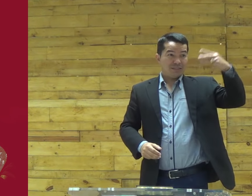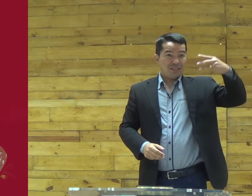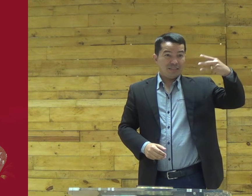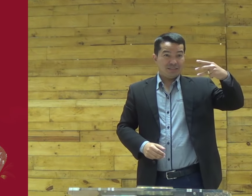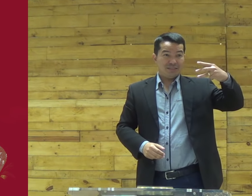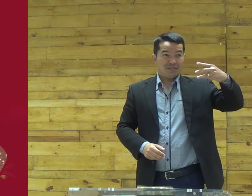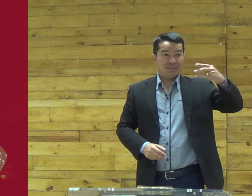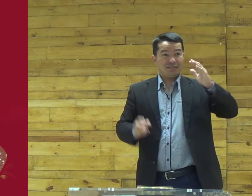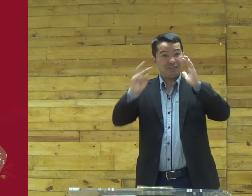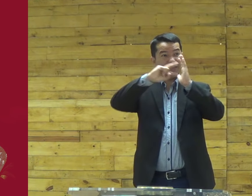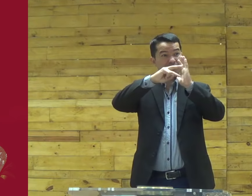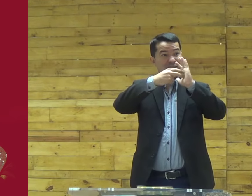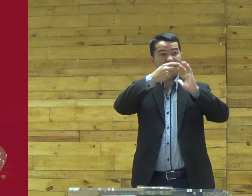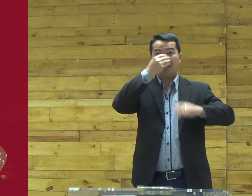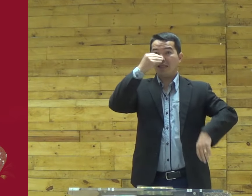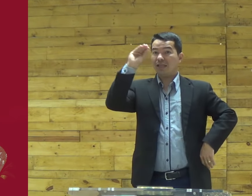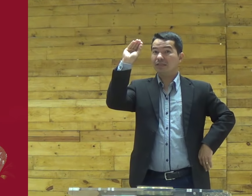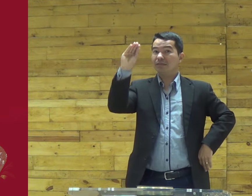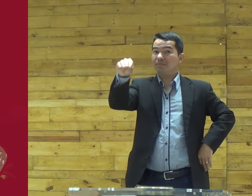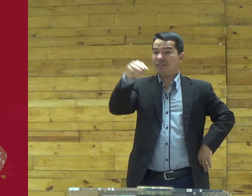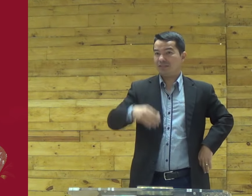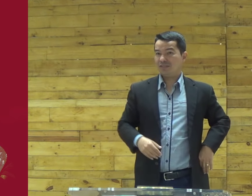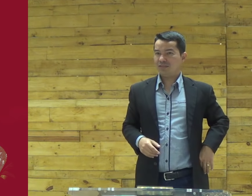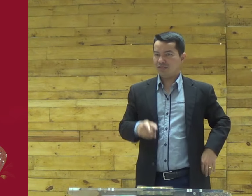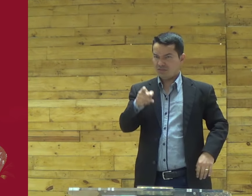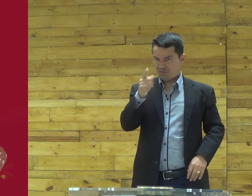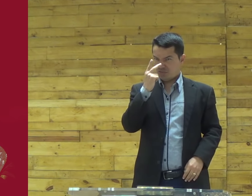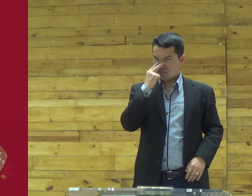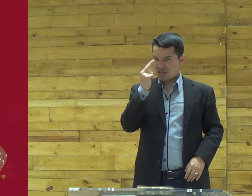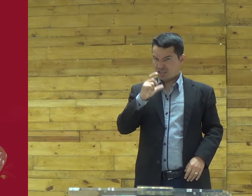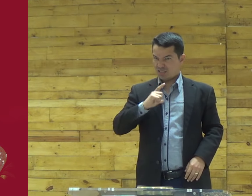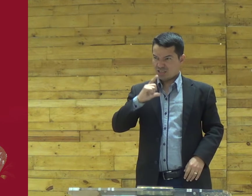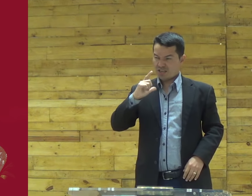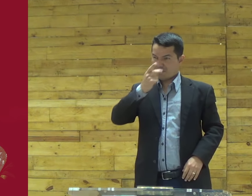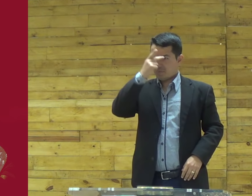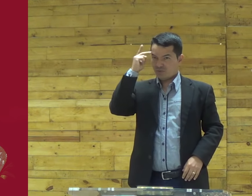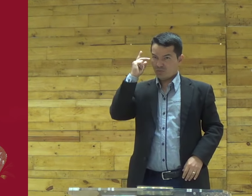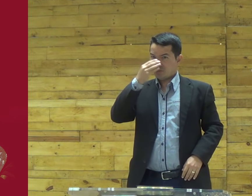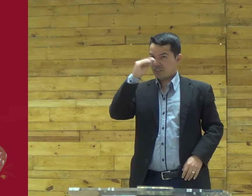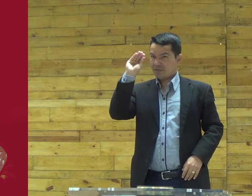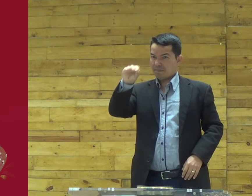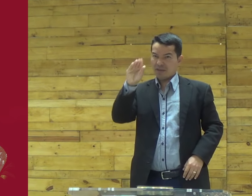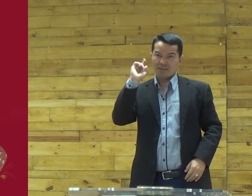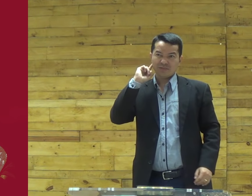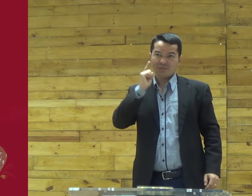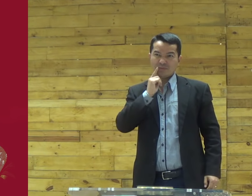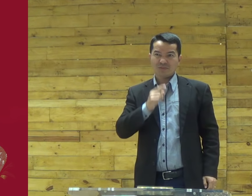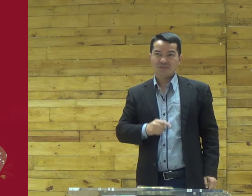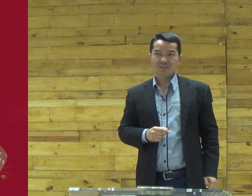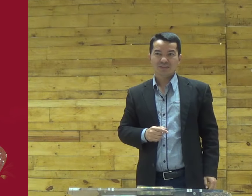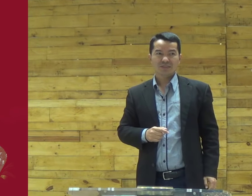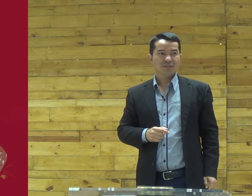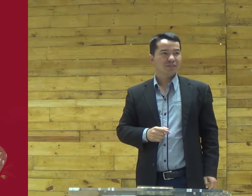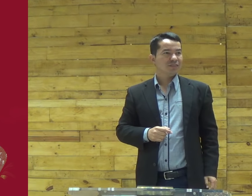não combinam. Tem a terceira definição de como a eh vem como sinônimo de amaldiçoar a palavra